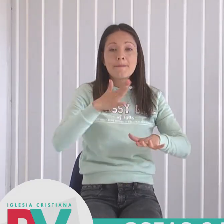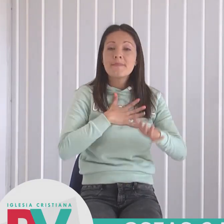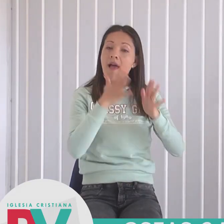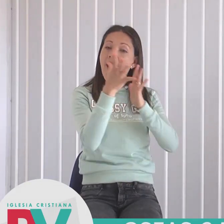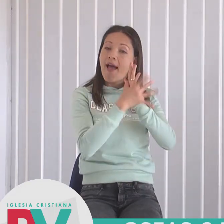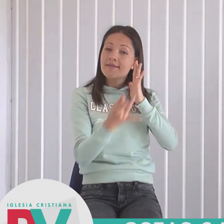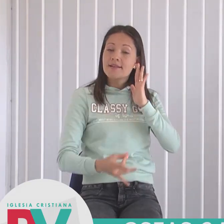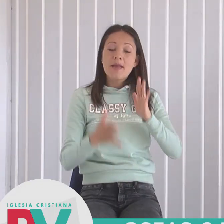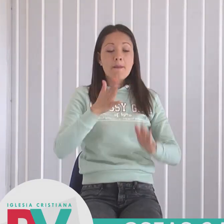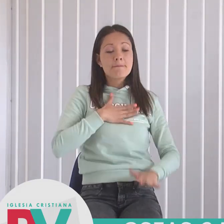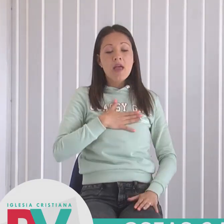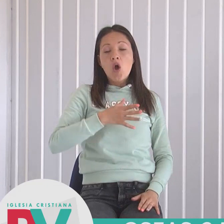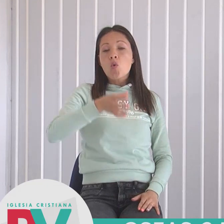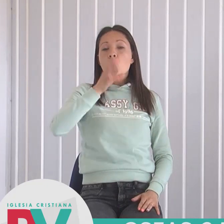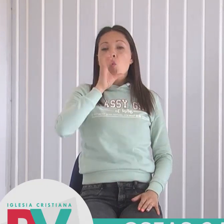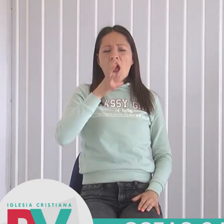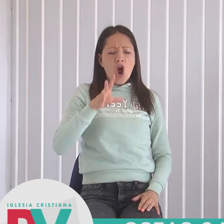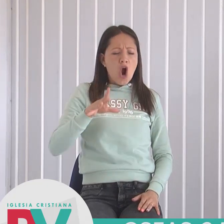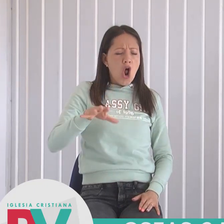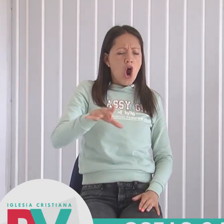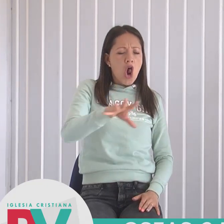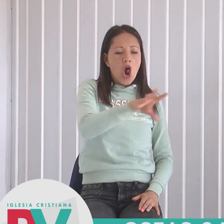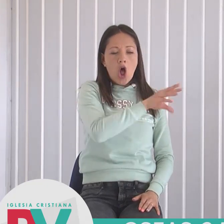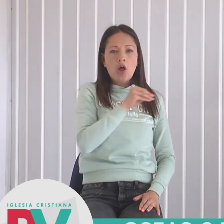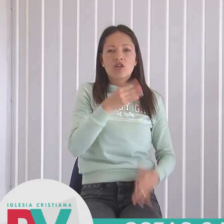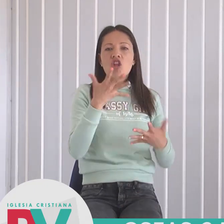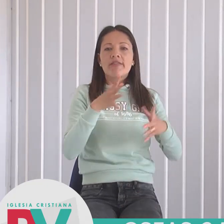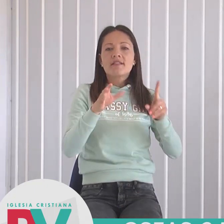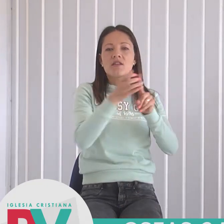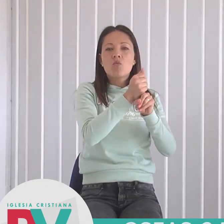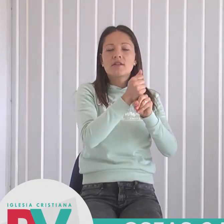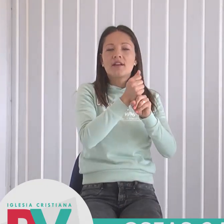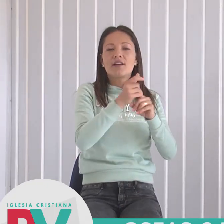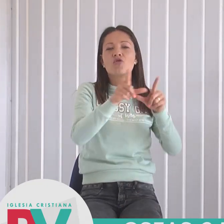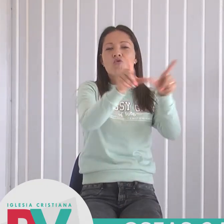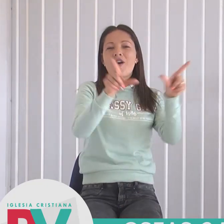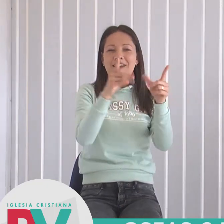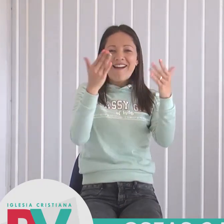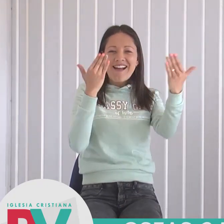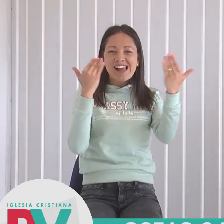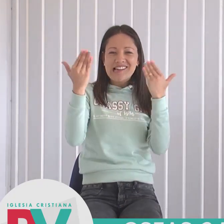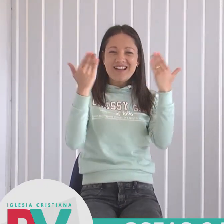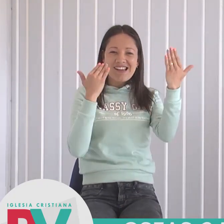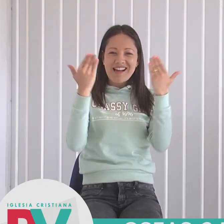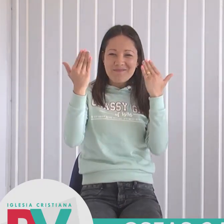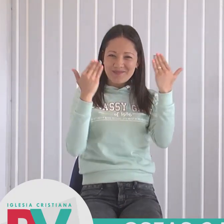aceite y mi bebida. Todo se encuentra en una granja. Todo.